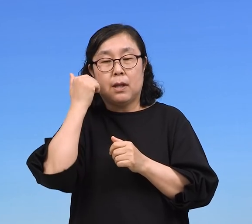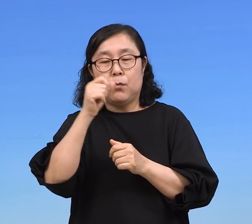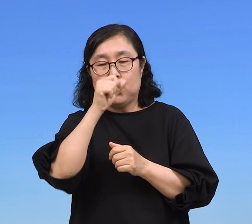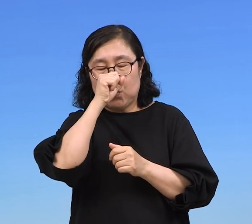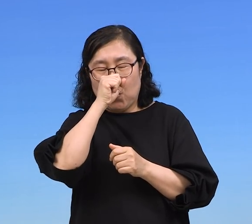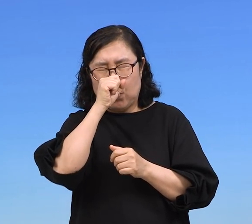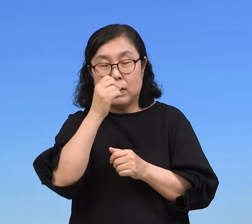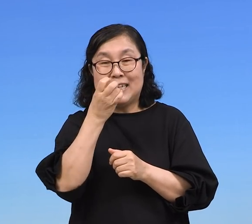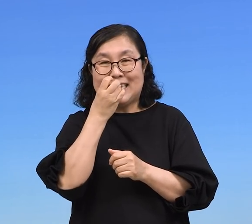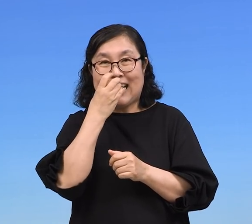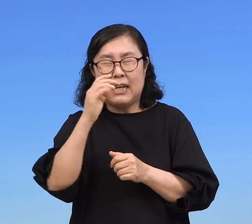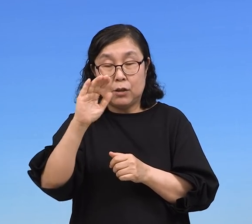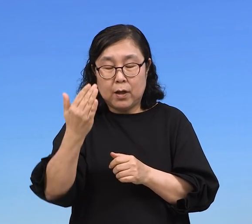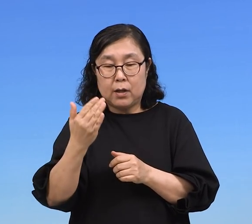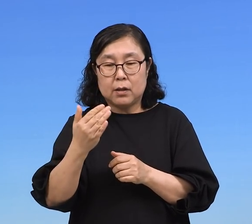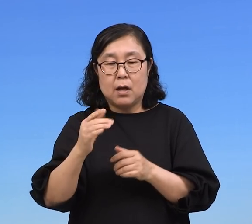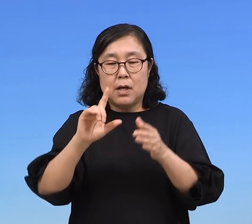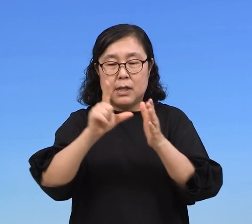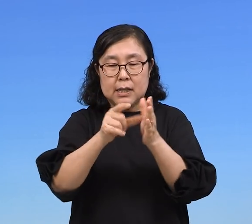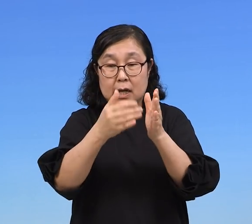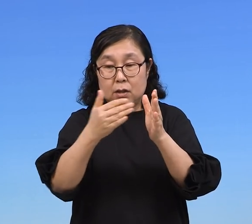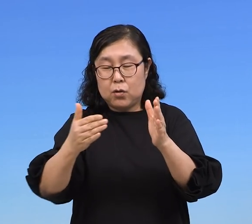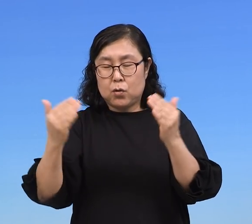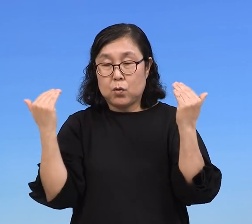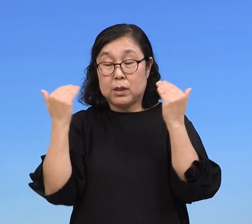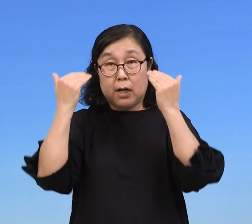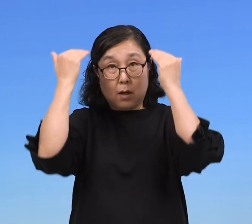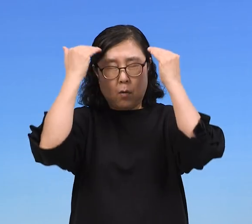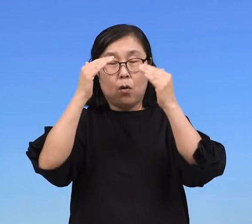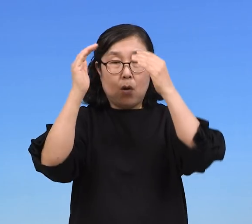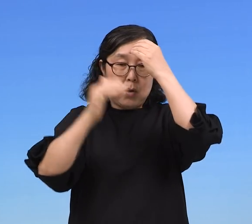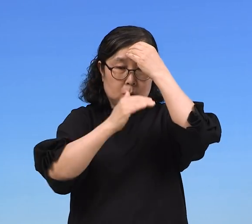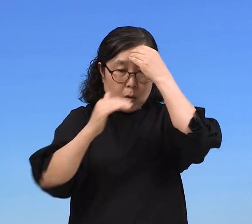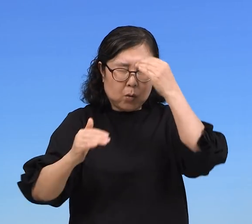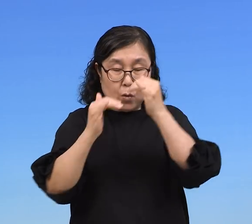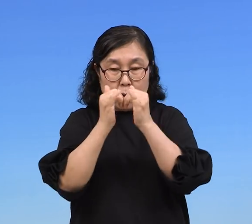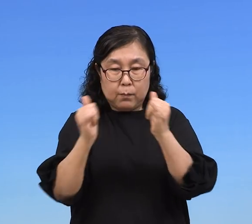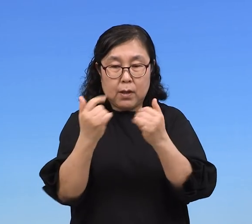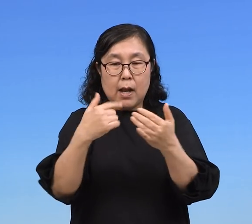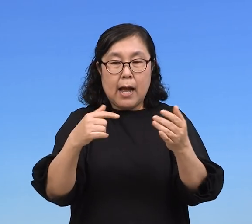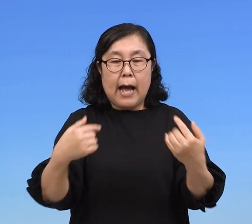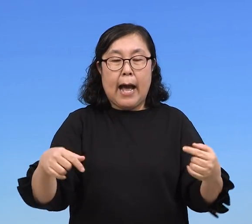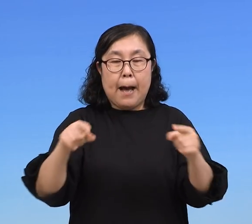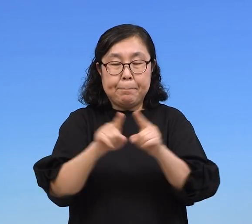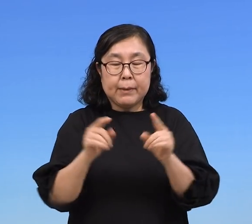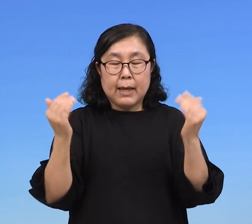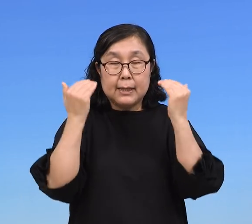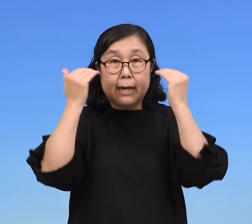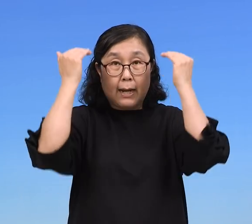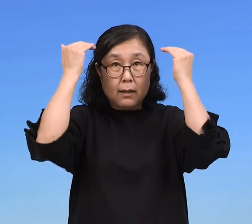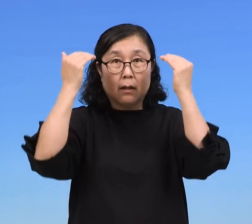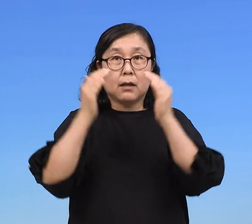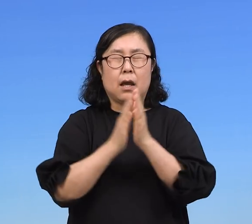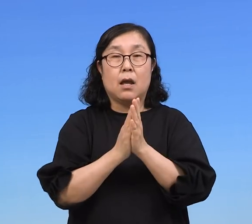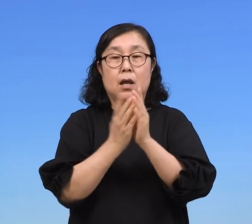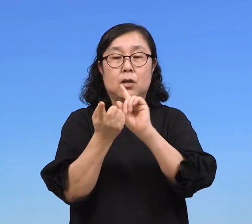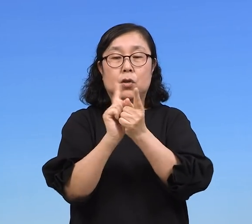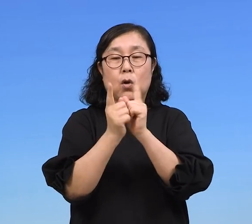목사님도 좋은 씨앗이 돼서 점점 세월이 갈수록 자라시고, 성도님들도 함께 더불어 점점